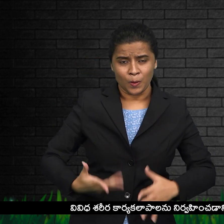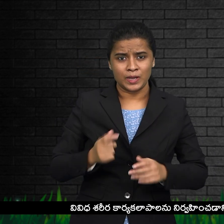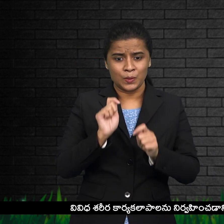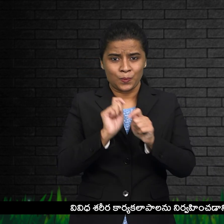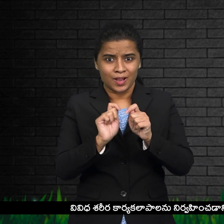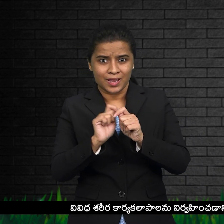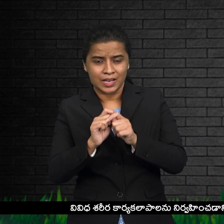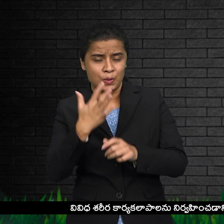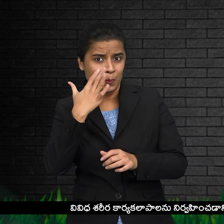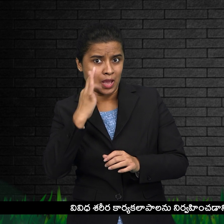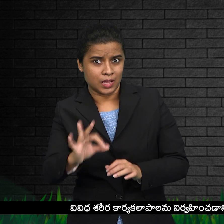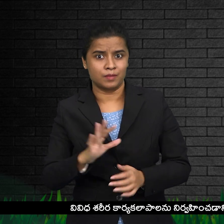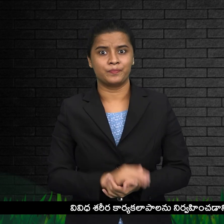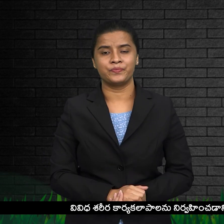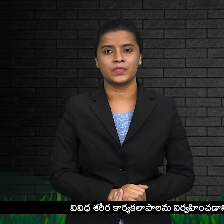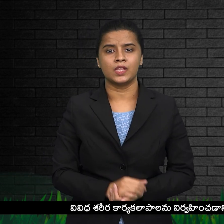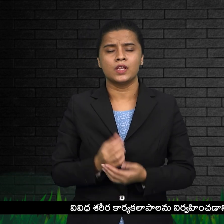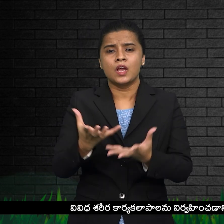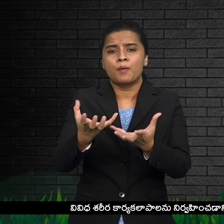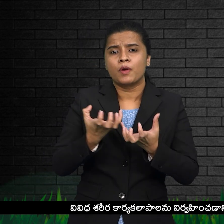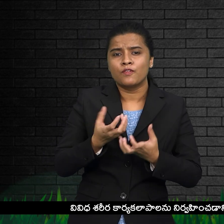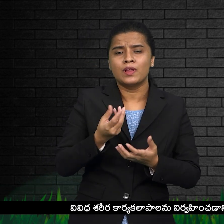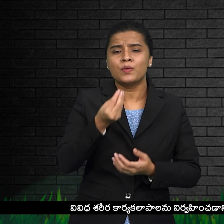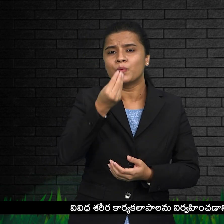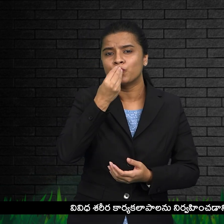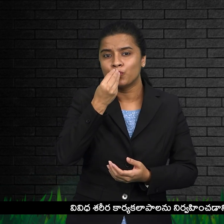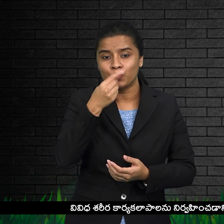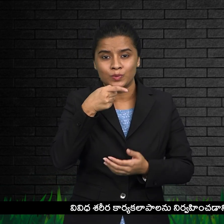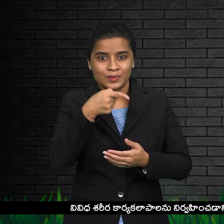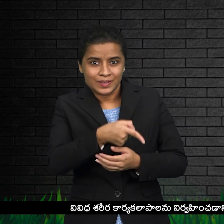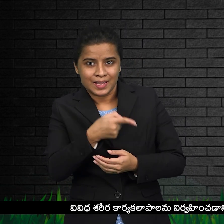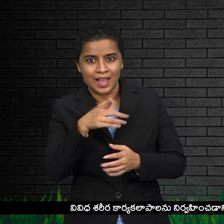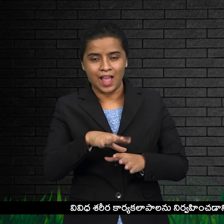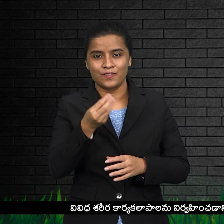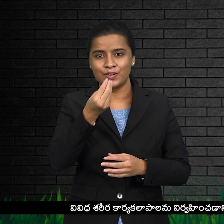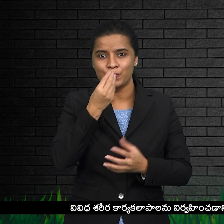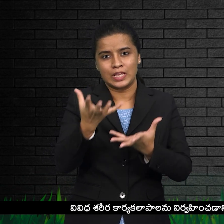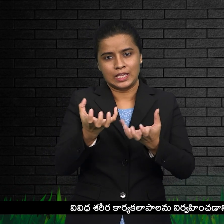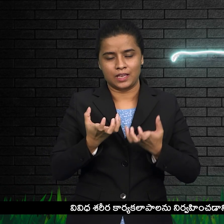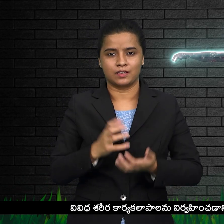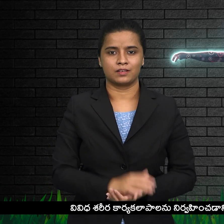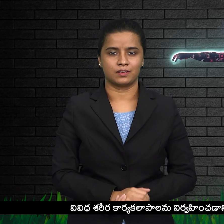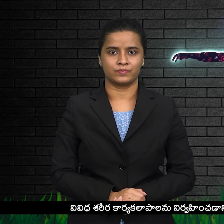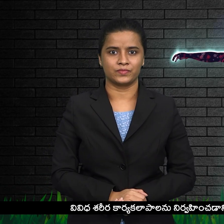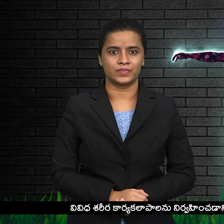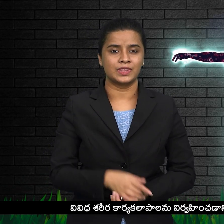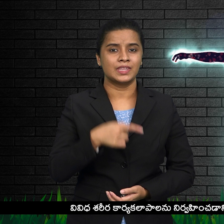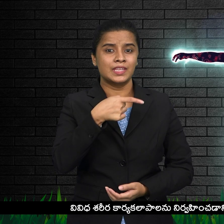వివిధ శరీర కార్యకలాపాలను నిర్వహించడానికి అవసరం. ఇవి ఆహారం నుండి